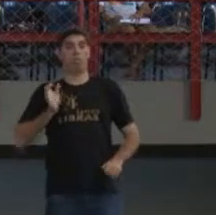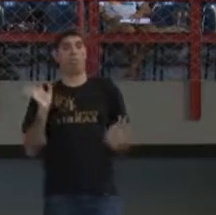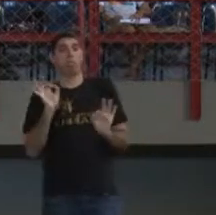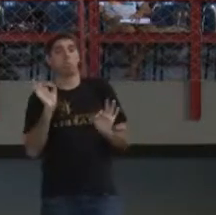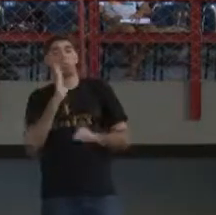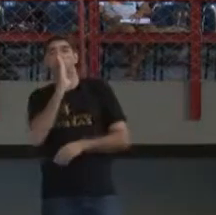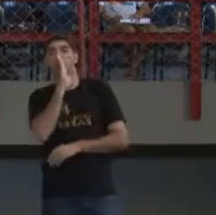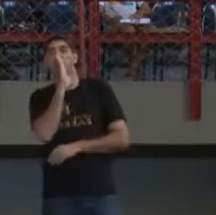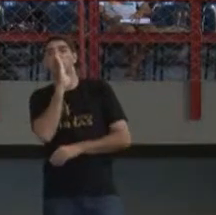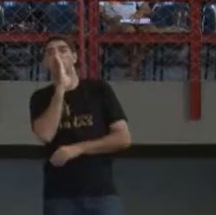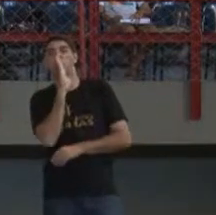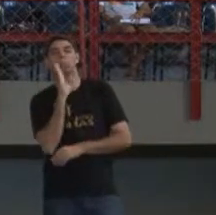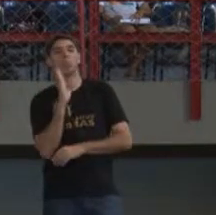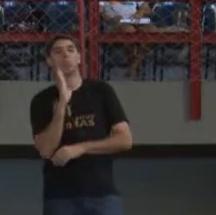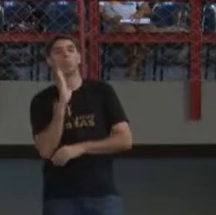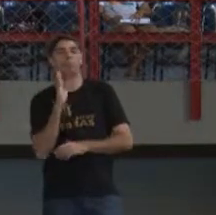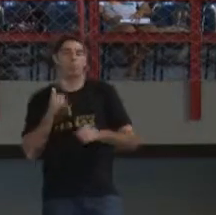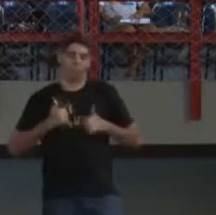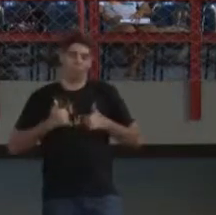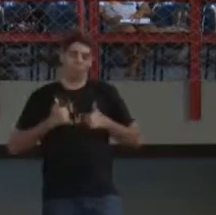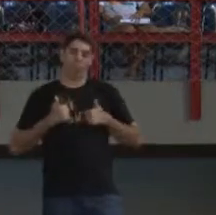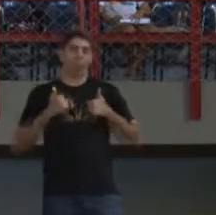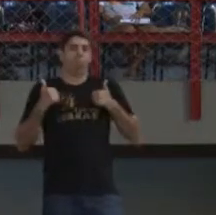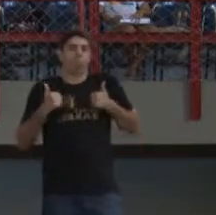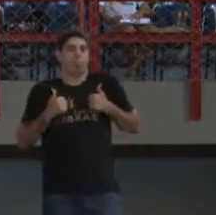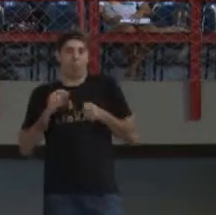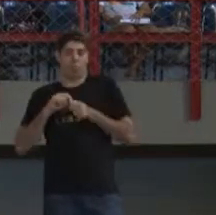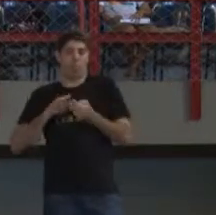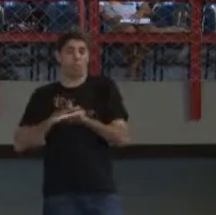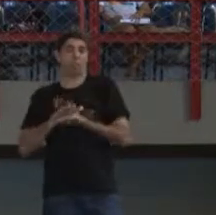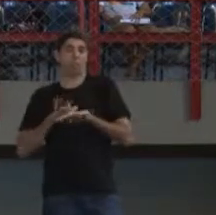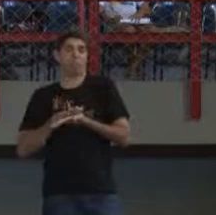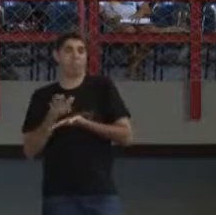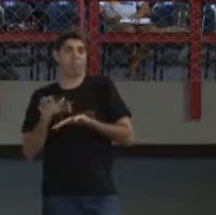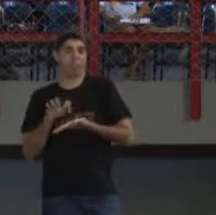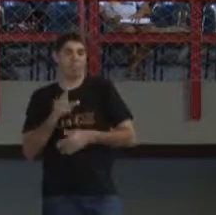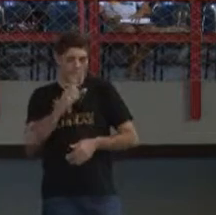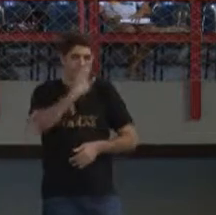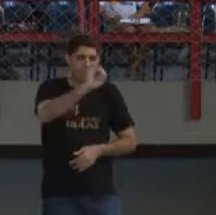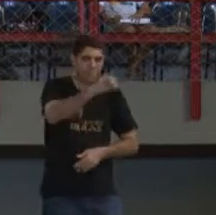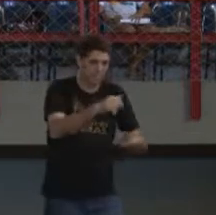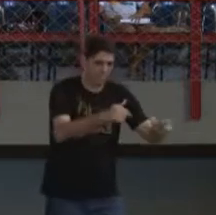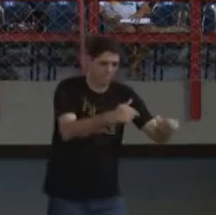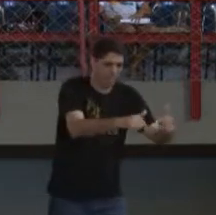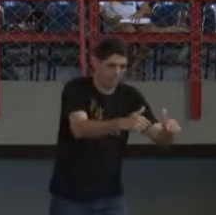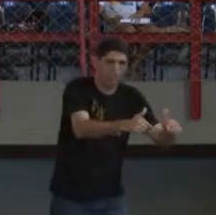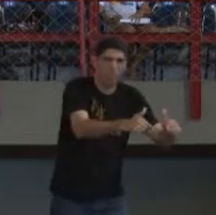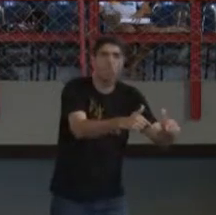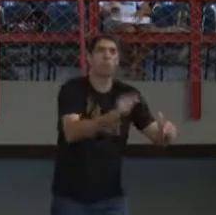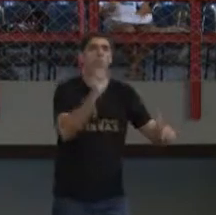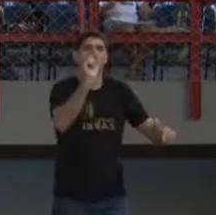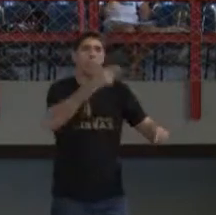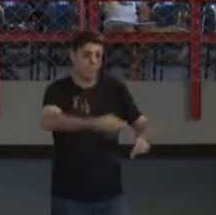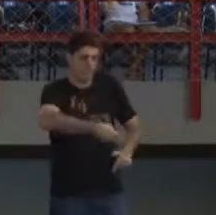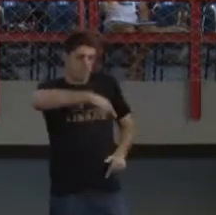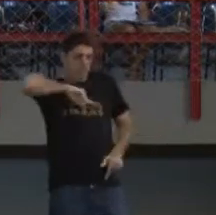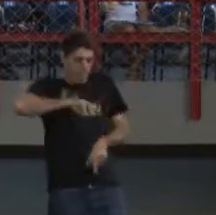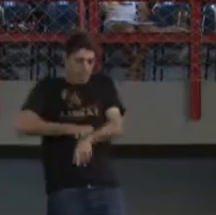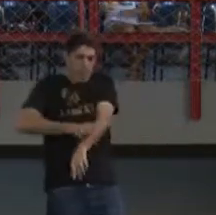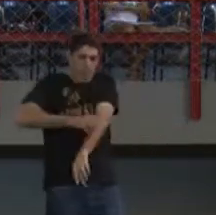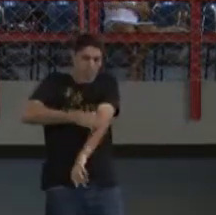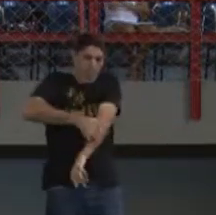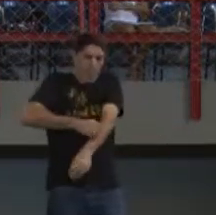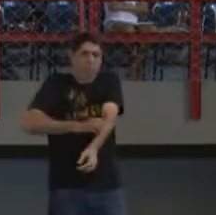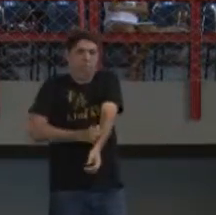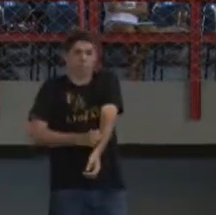ter que fazer nada. Se tem uma coisa que dava alergia nele, chonhonha, era trabalhar.